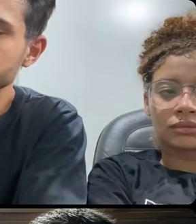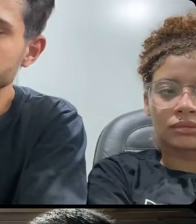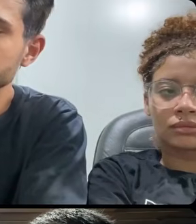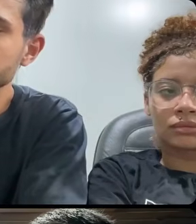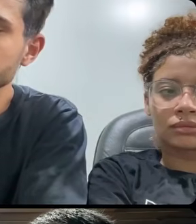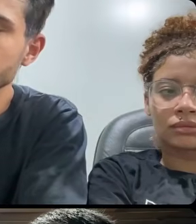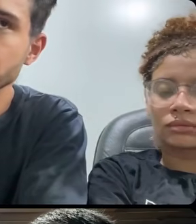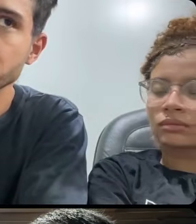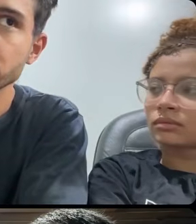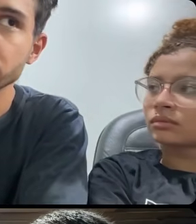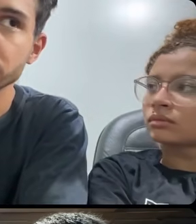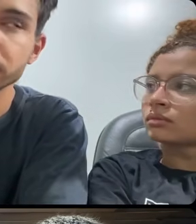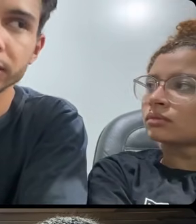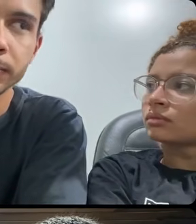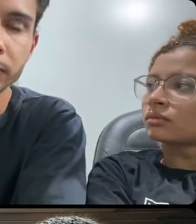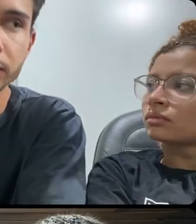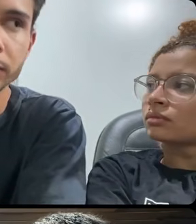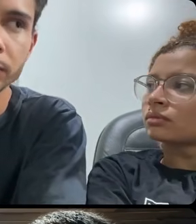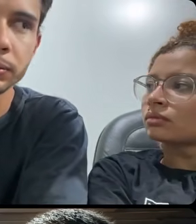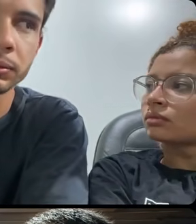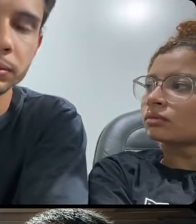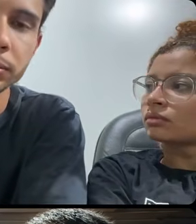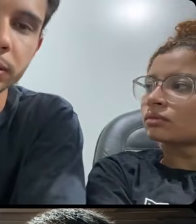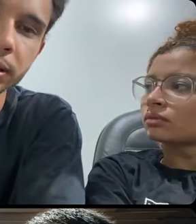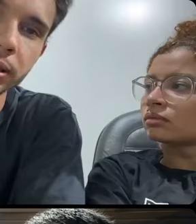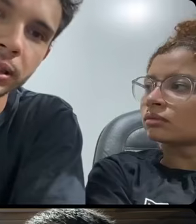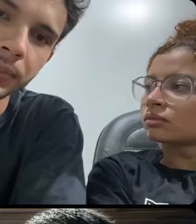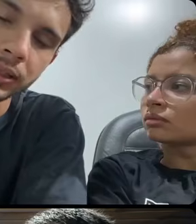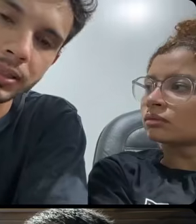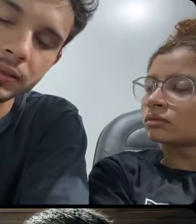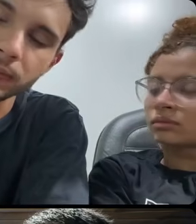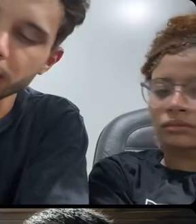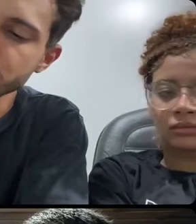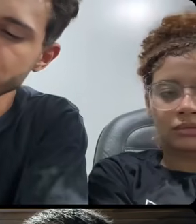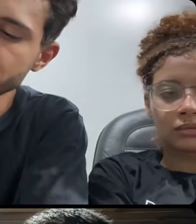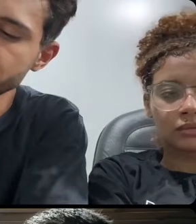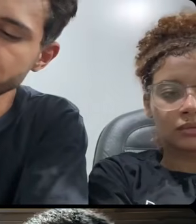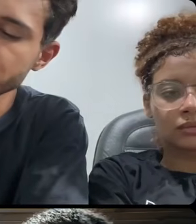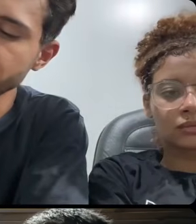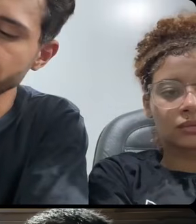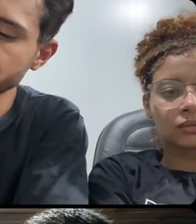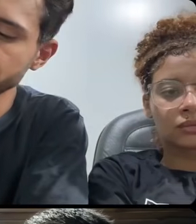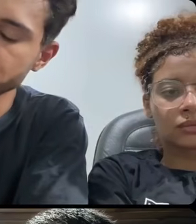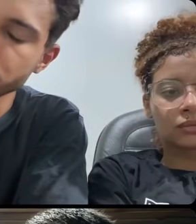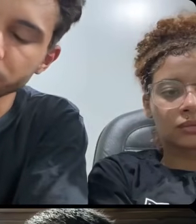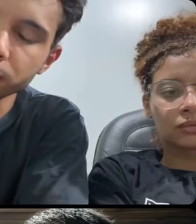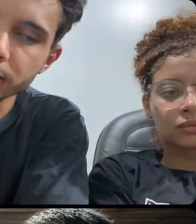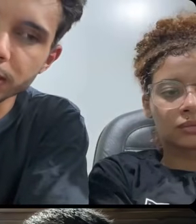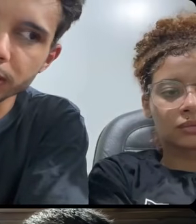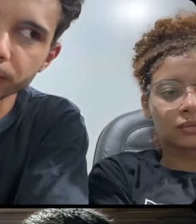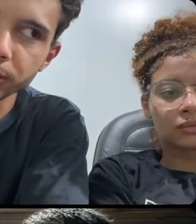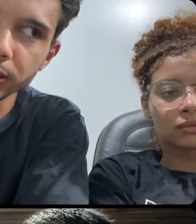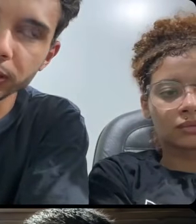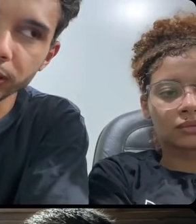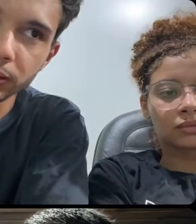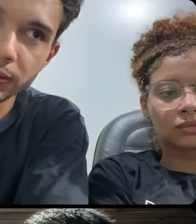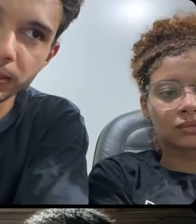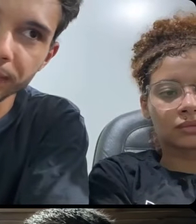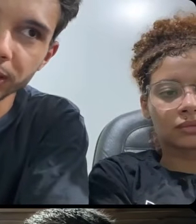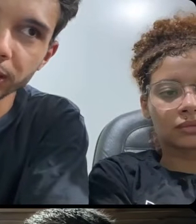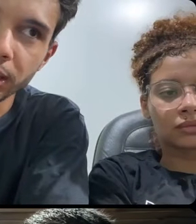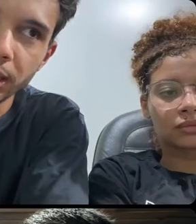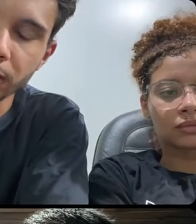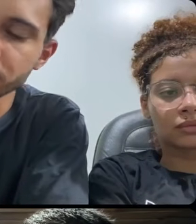Porque eu já tive irmãos com essa dependência e tudo mais, e eu tive exemplo, né? De como não fazer, sabe? Porque